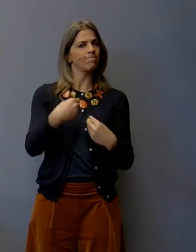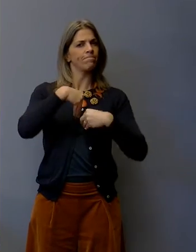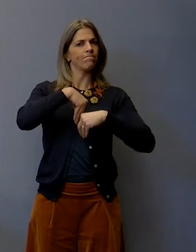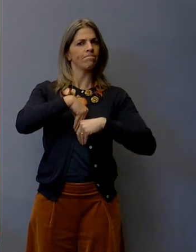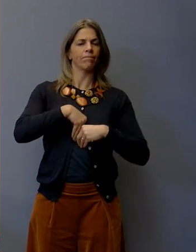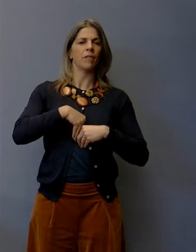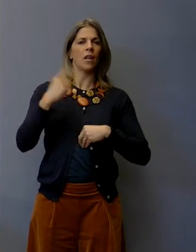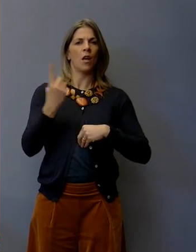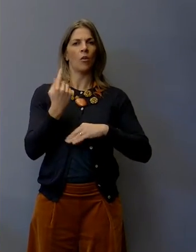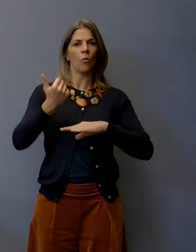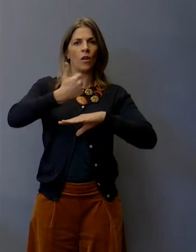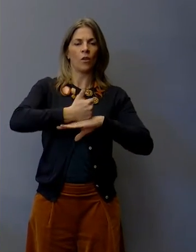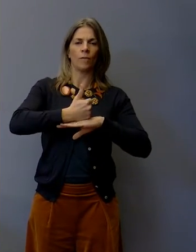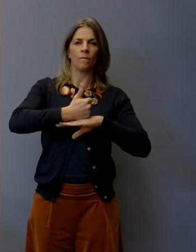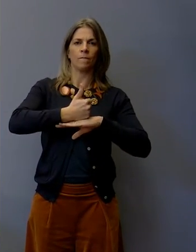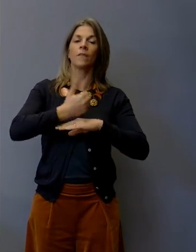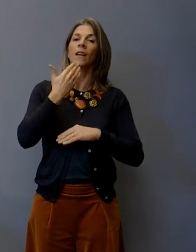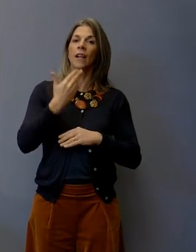indigestione grazie